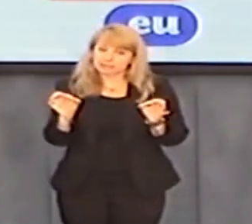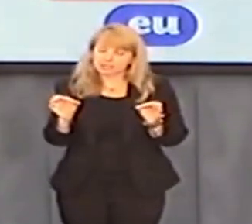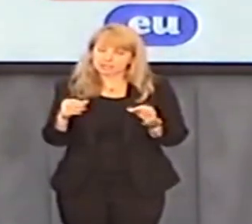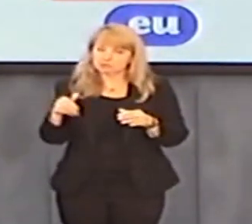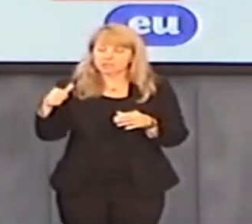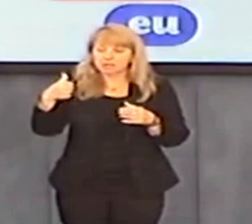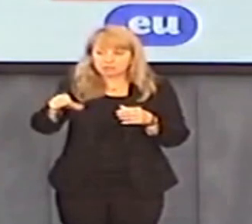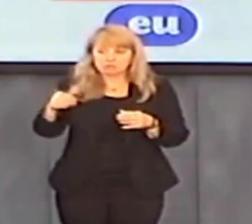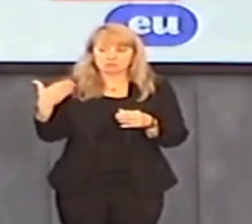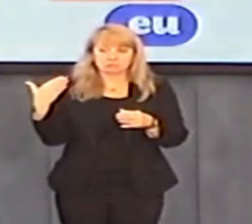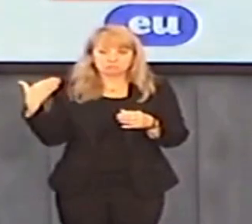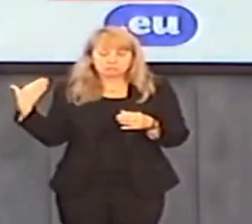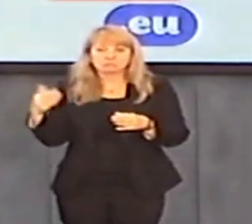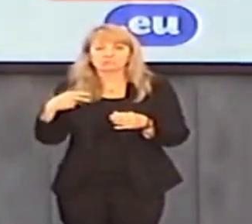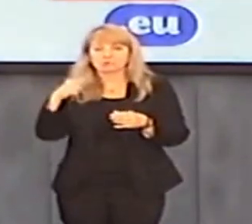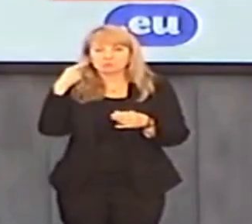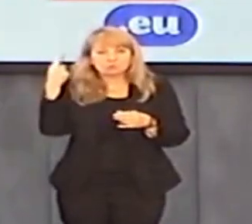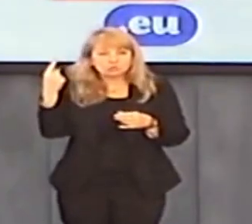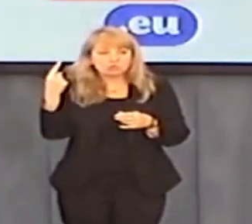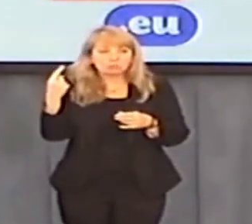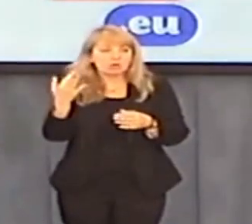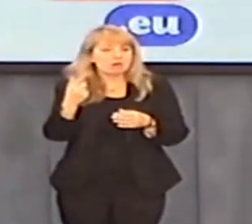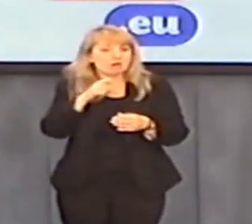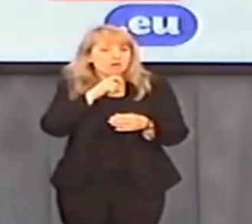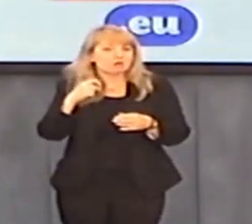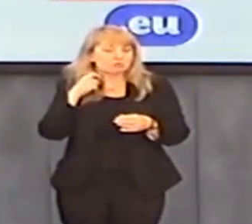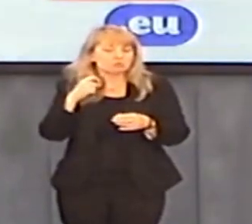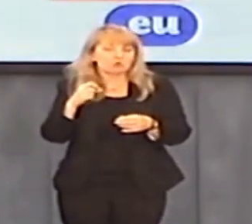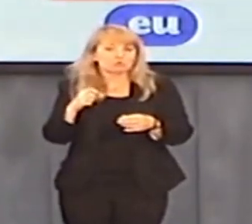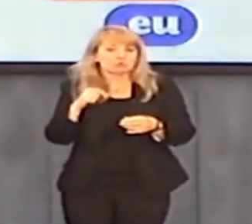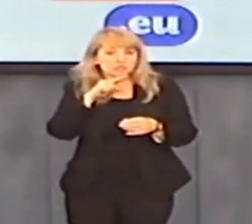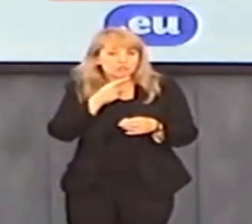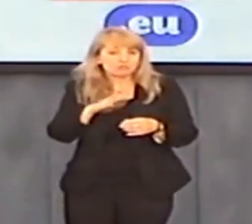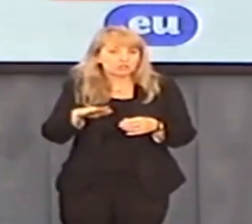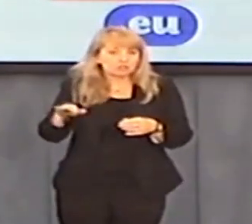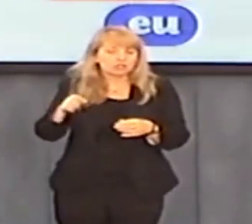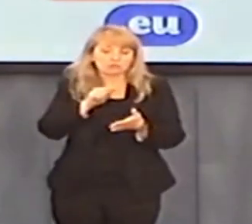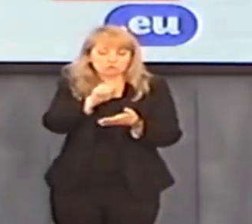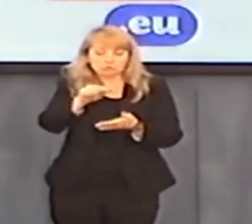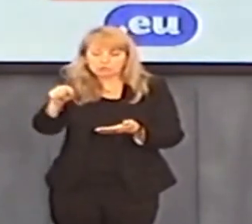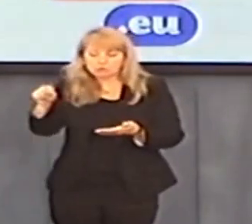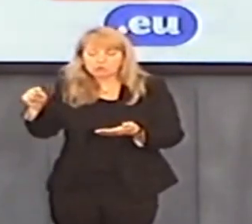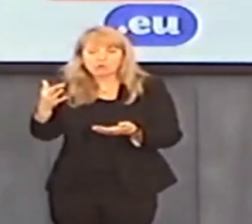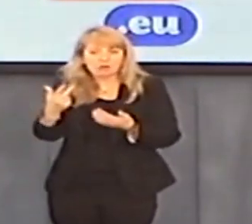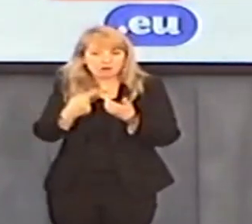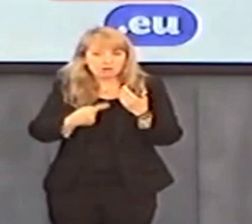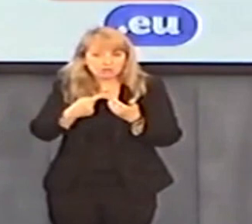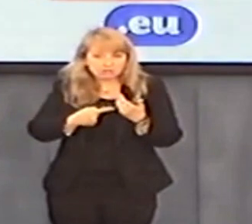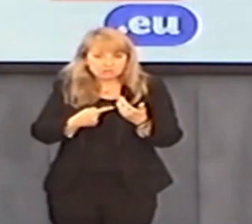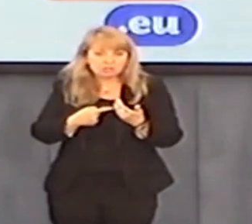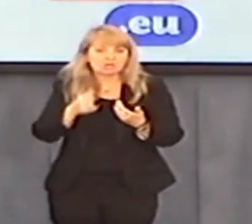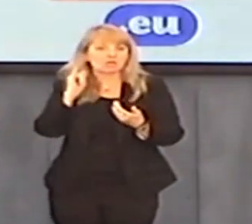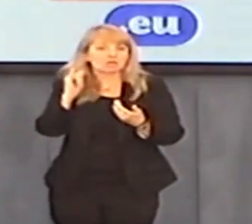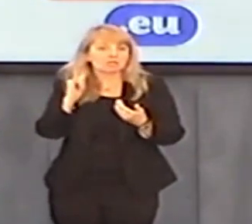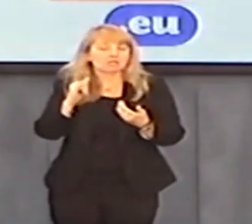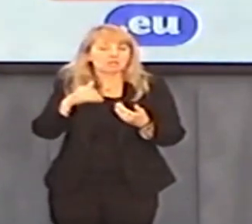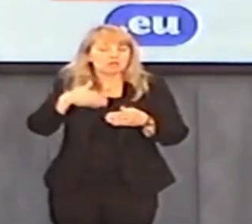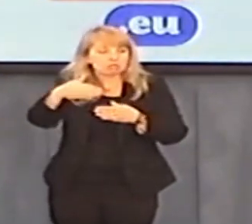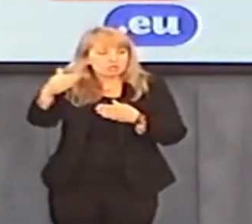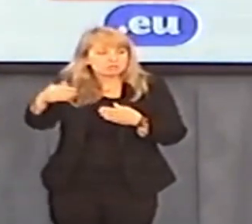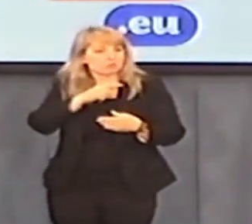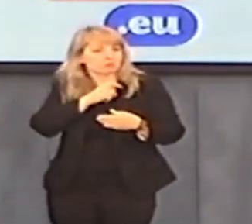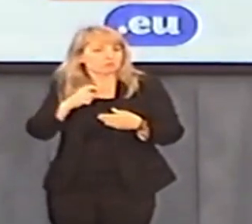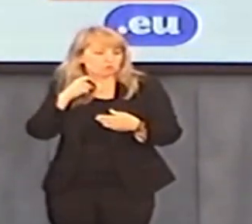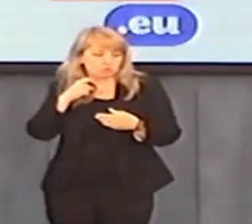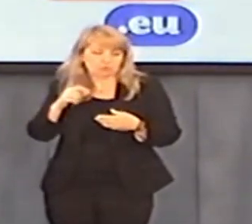ostatnich tygodni, kiedy to co chwila dowiadujemy się o nowym skandalu pedofilskim, kiedy to coraz kolejni duchowni